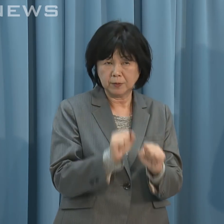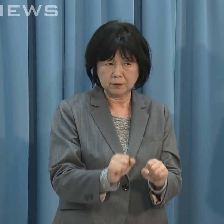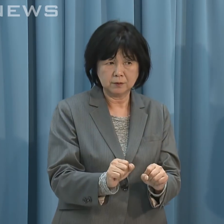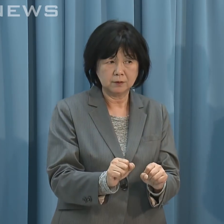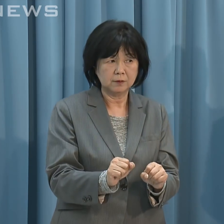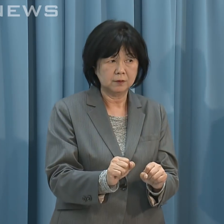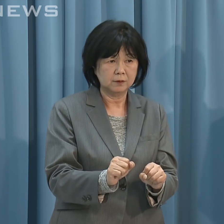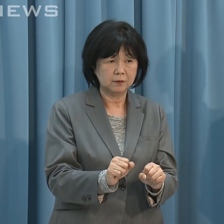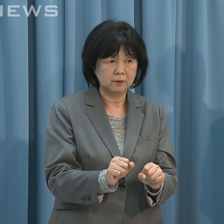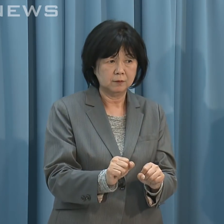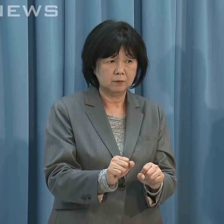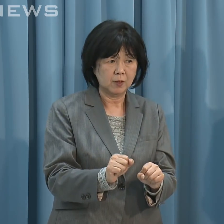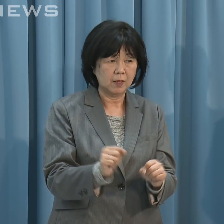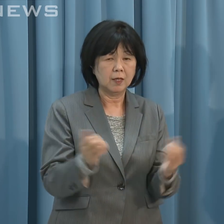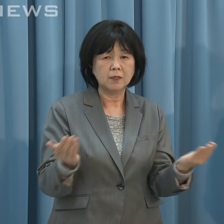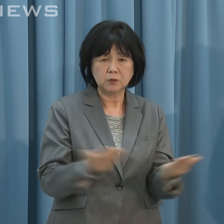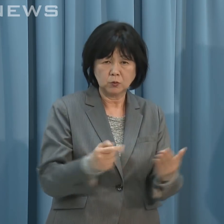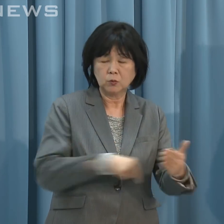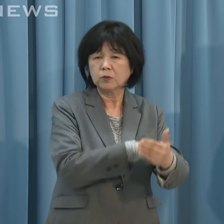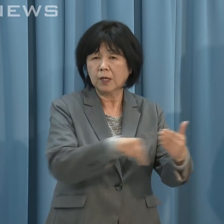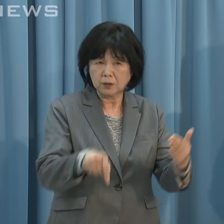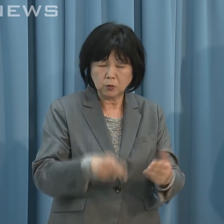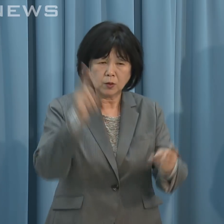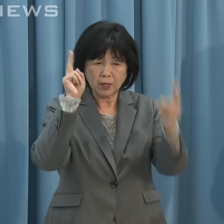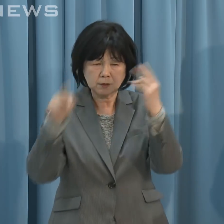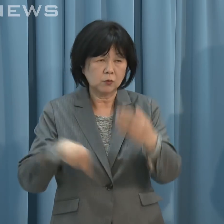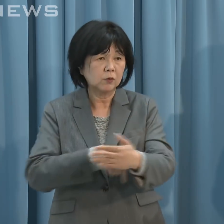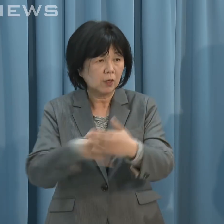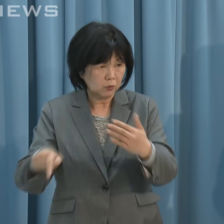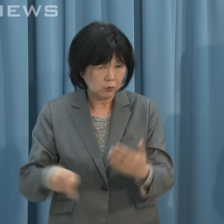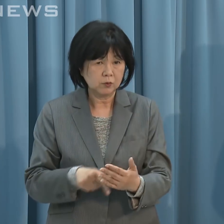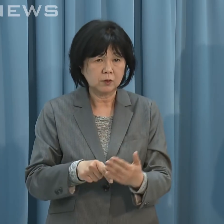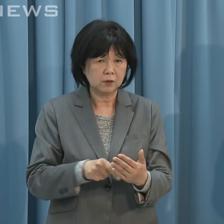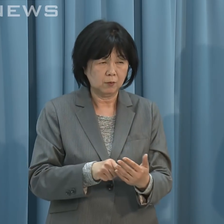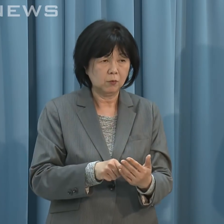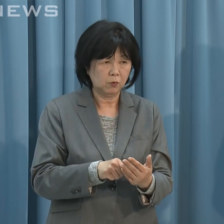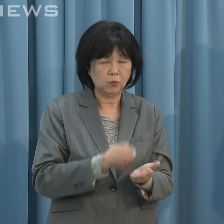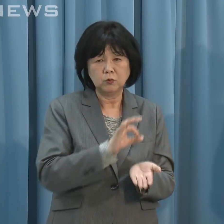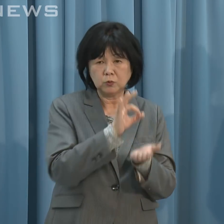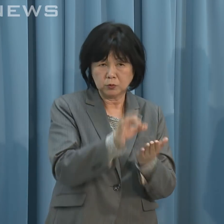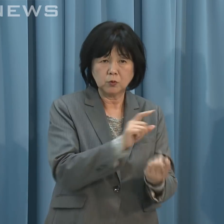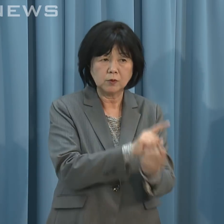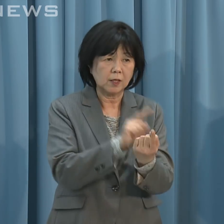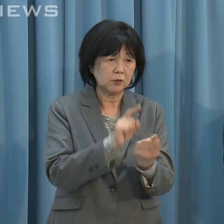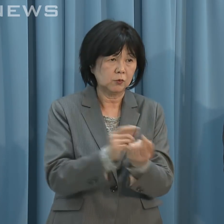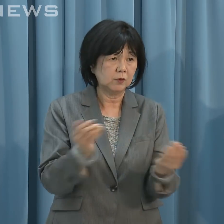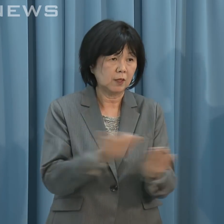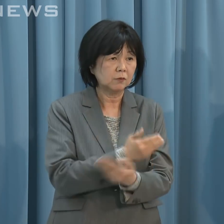そうですね、業種業態によっては当然県の低利融資の対象にしているわけですね。